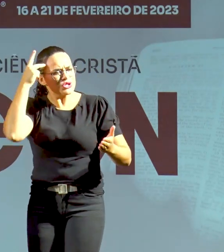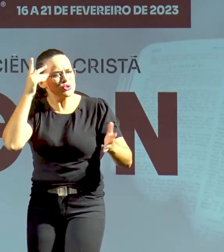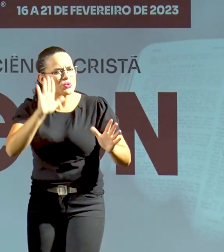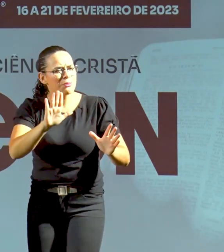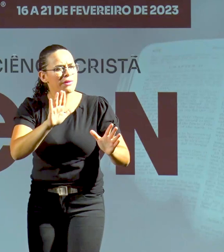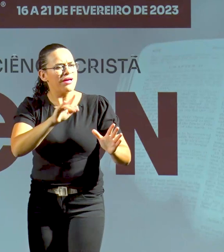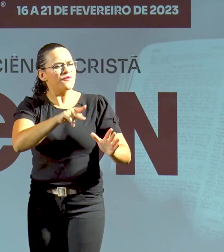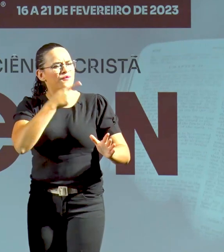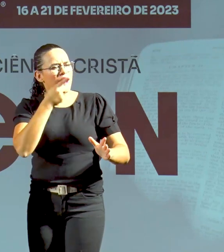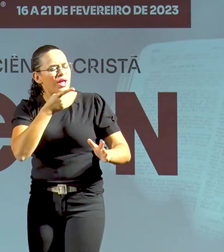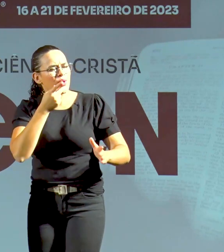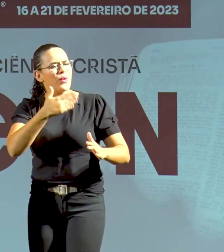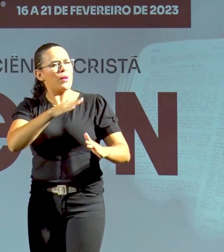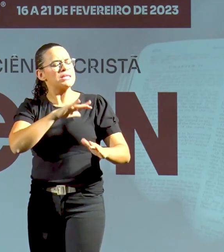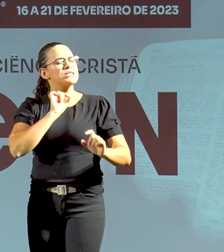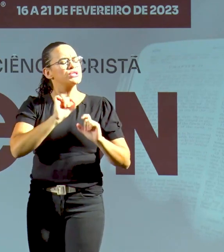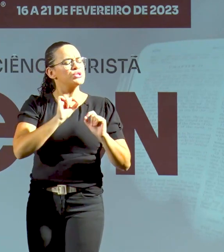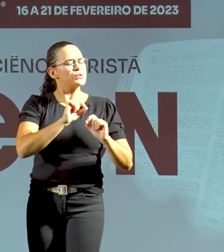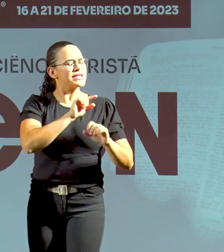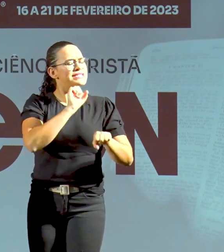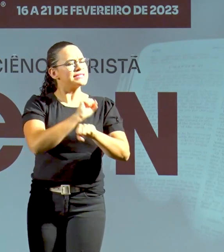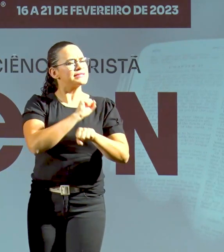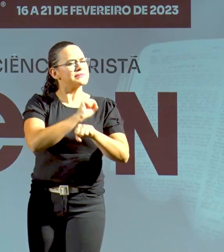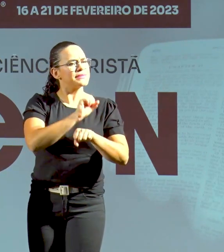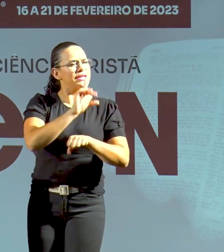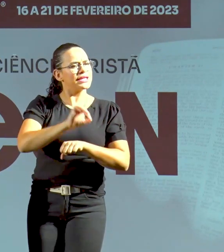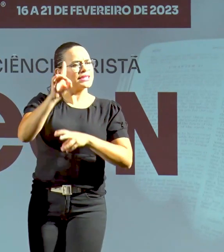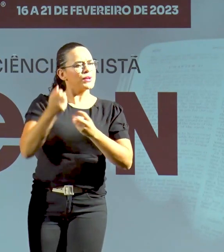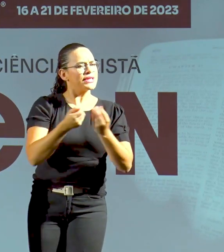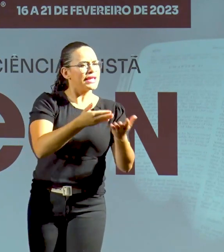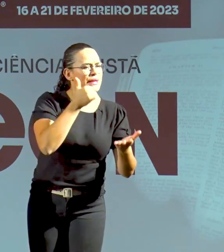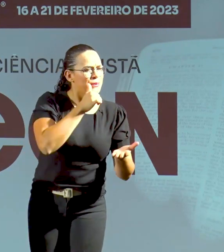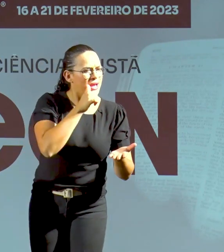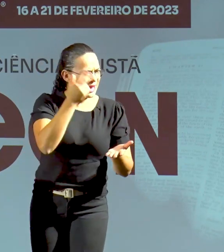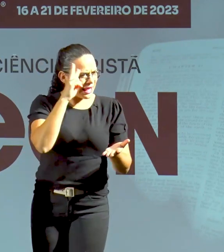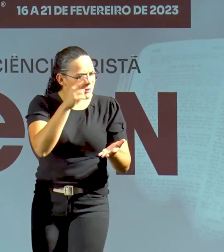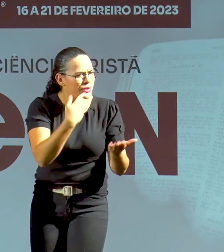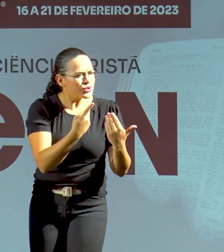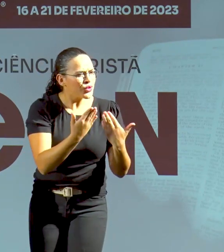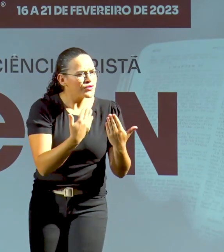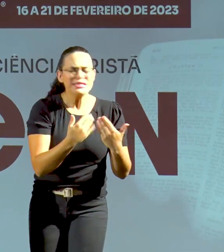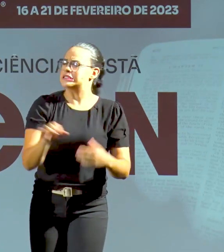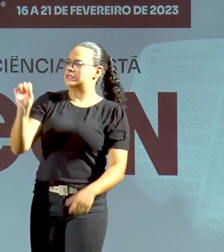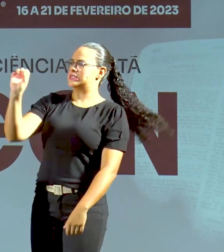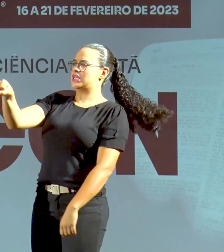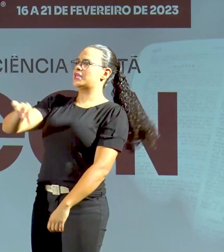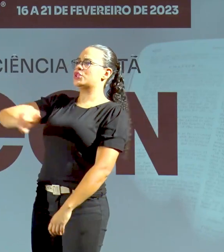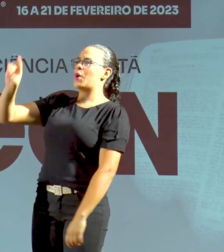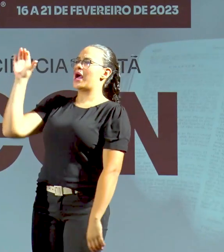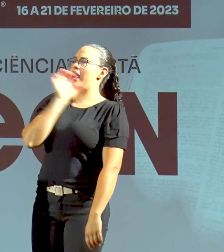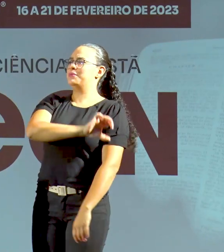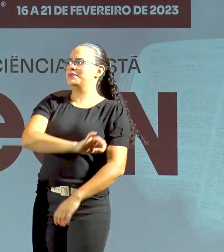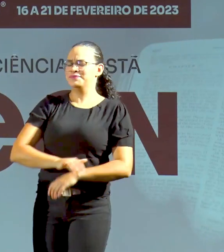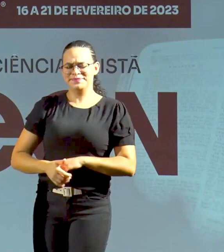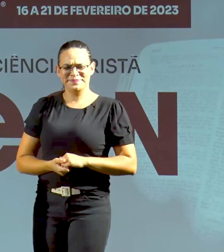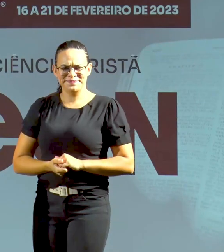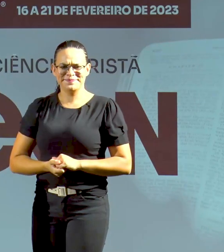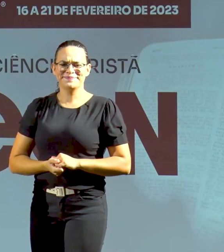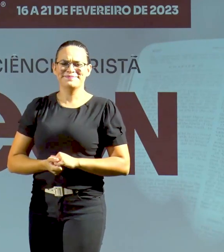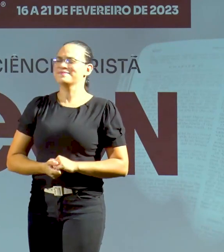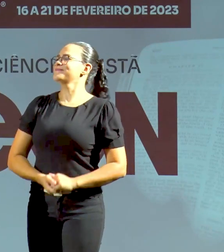você tinha comentado comigo que você ia esperar em Deus não foi isso que a gente conversou ele foi isso mesmo cara e Deus foi rápido